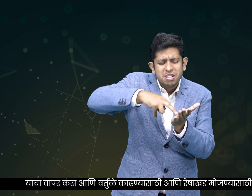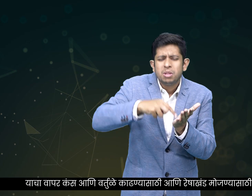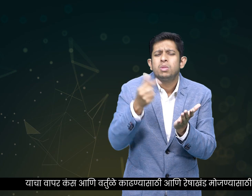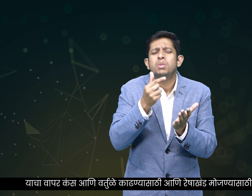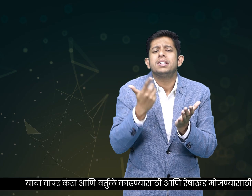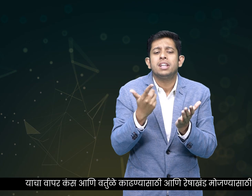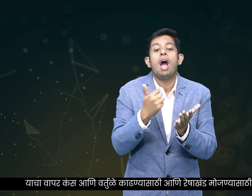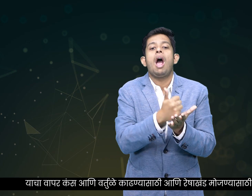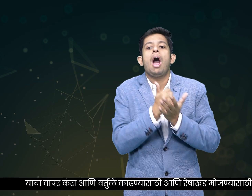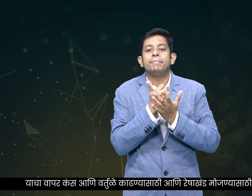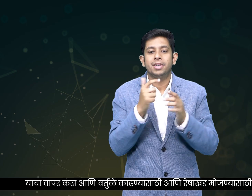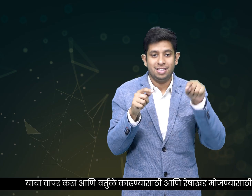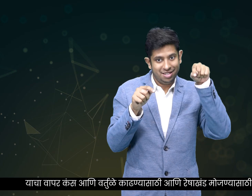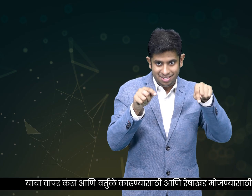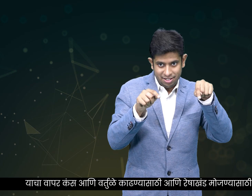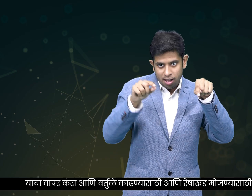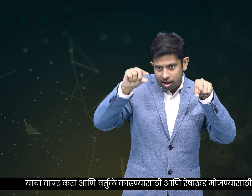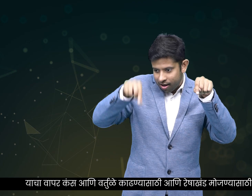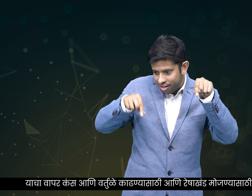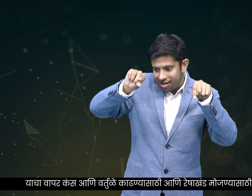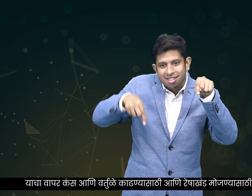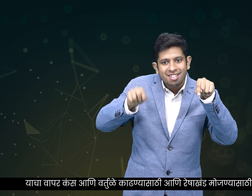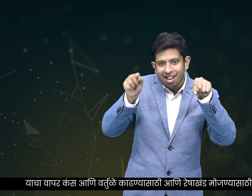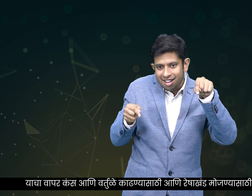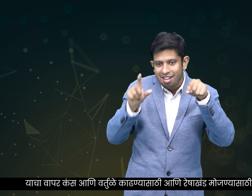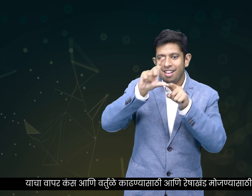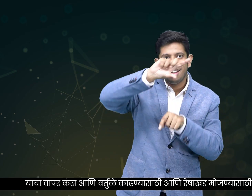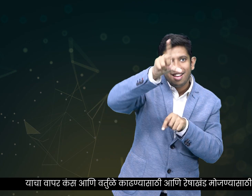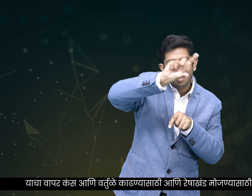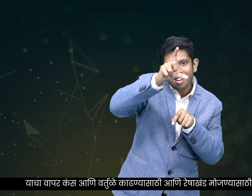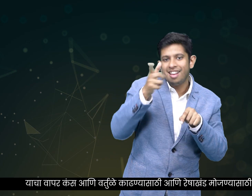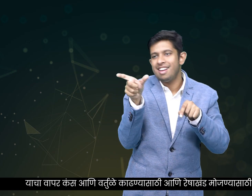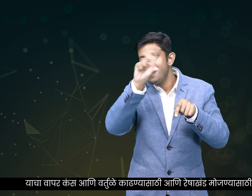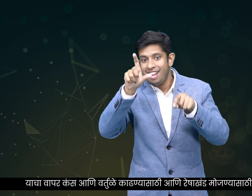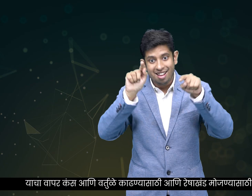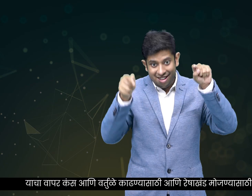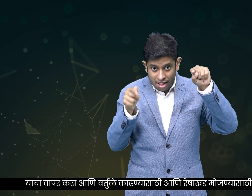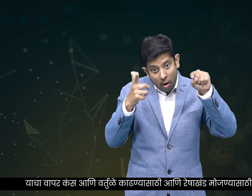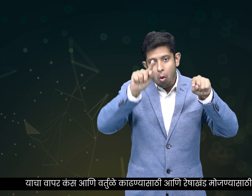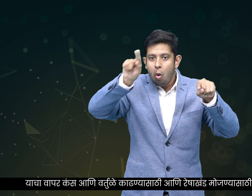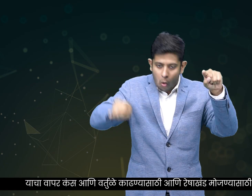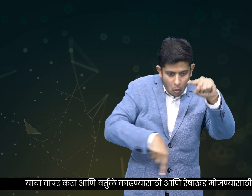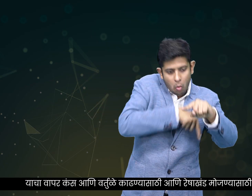याचा वापर कंस आणि वर्तुळे काढण्यासाठी आणि रेषाखंड मोजण्यासाठी देखील केला जातो.